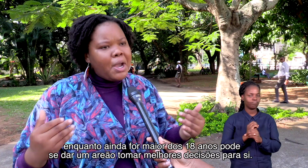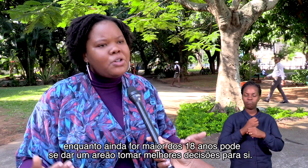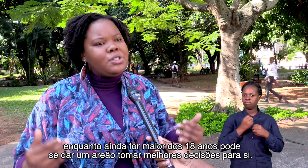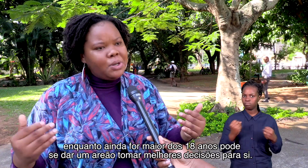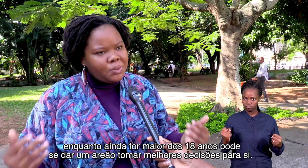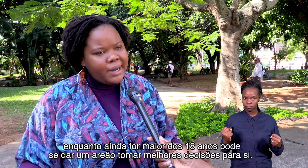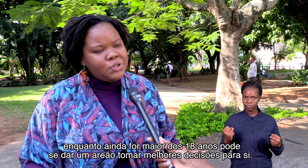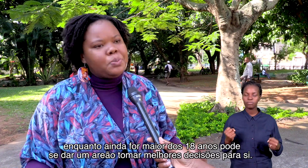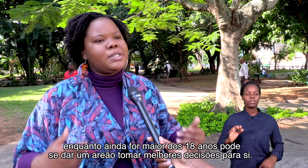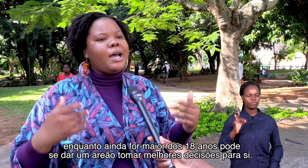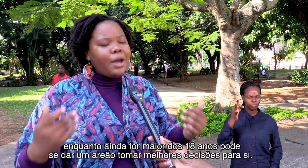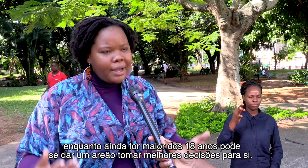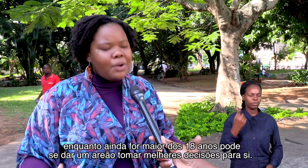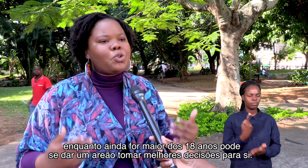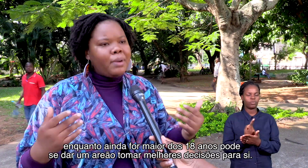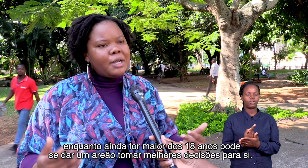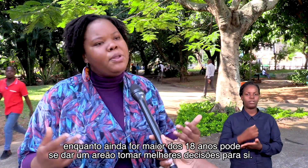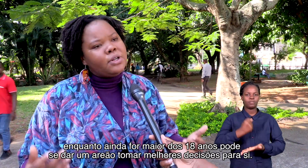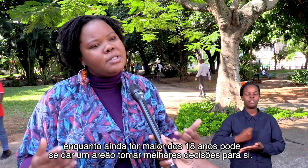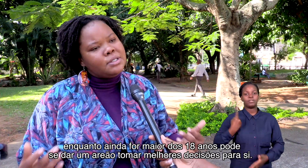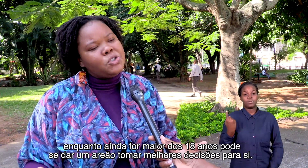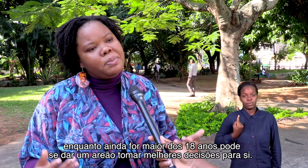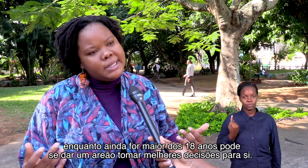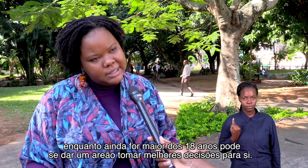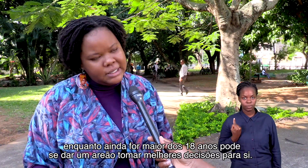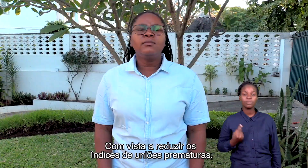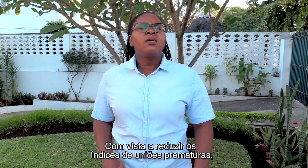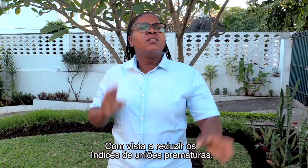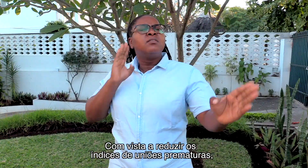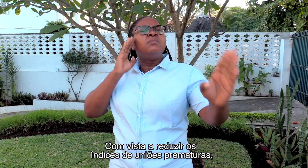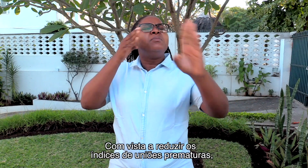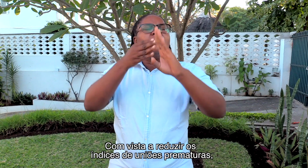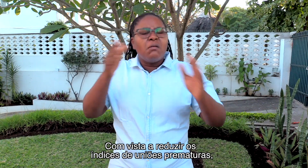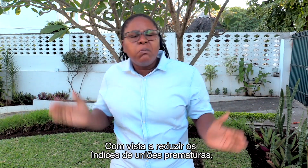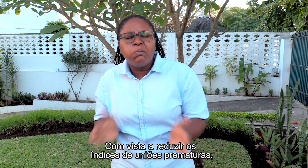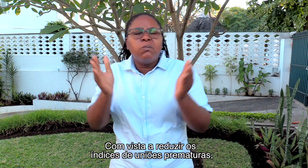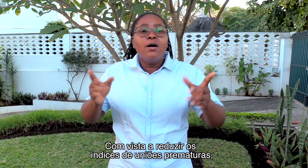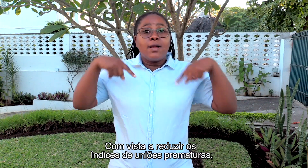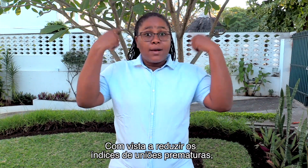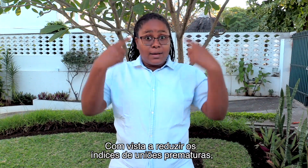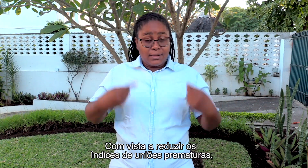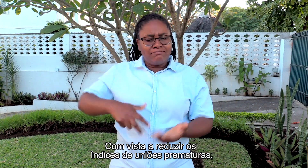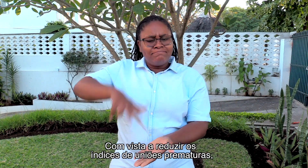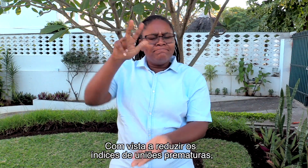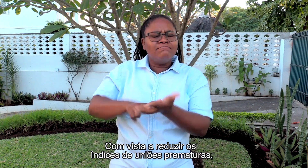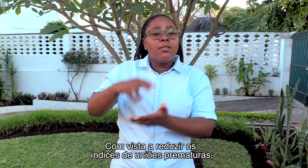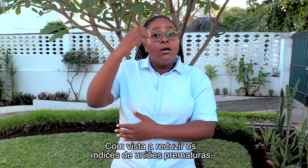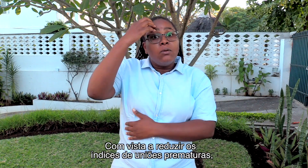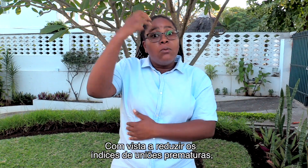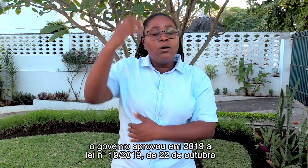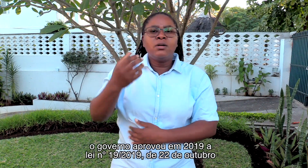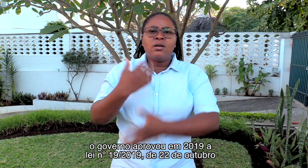forem maiores de 18 anos, poderão tomar as melhores decisões para si. Com vista a reduzir os índices de uniões